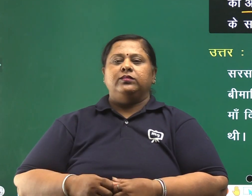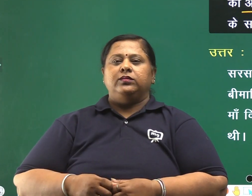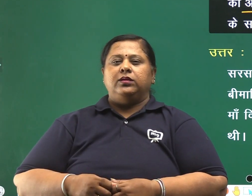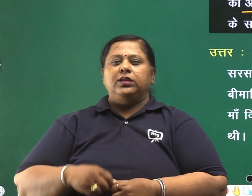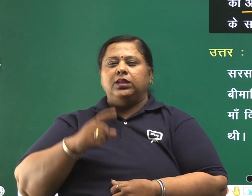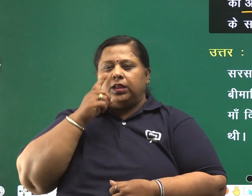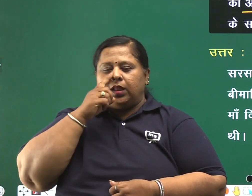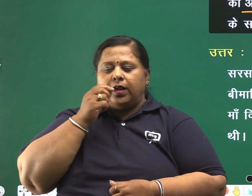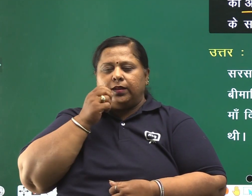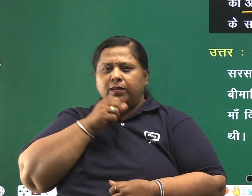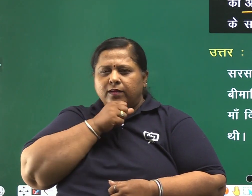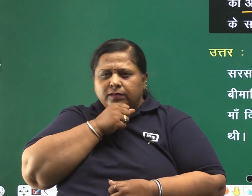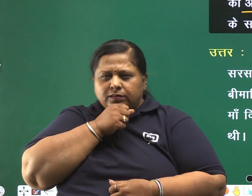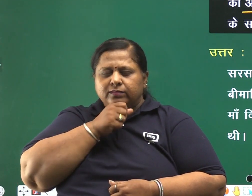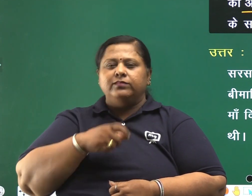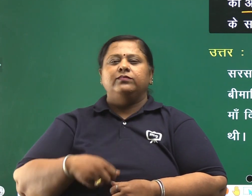दादी माँ